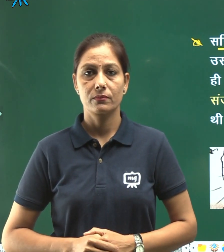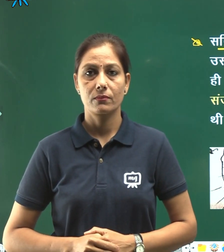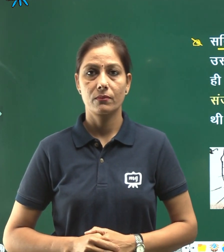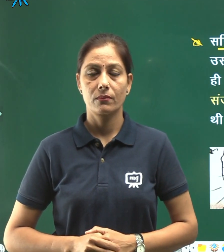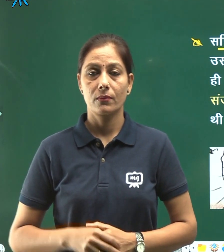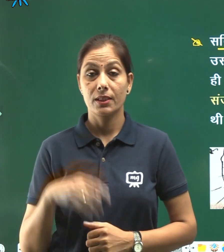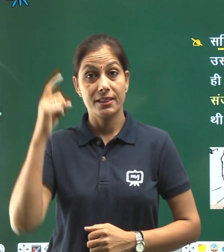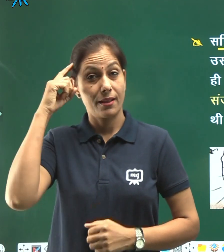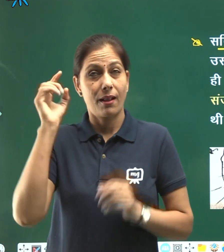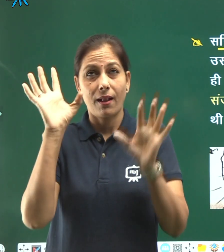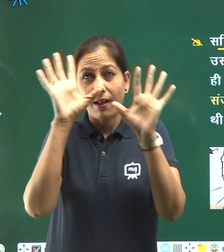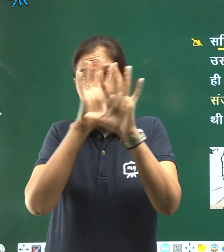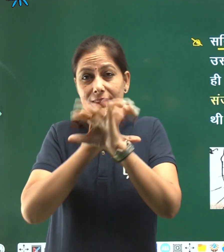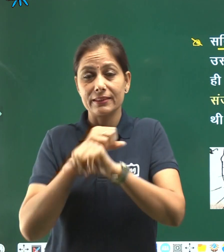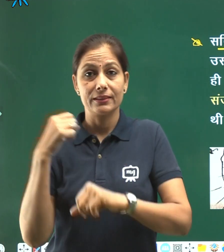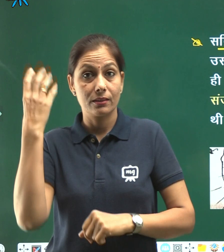अंधेरी रातों में